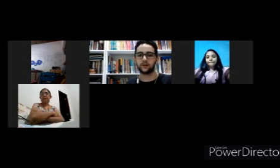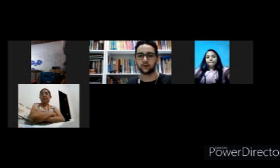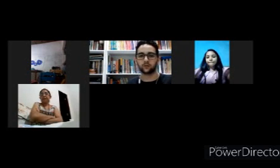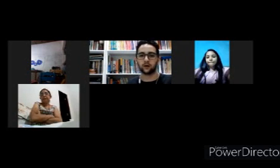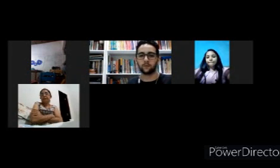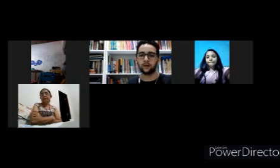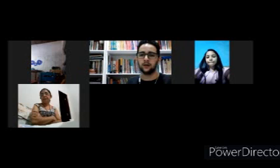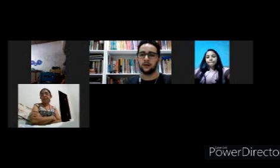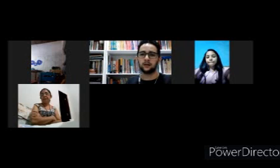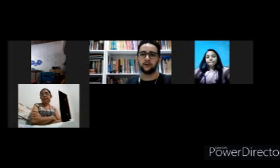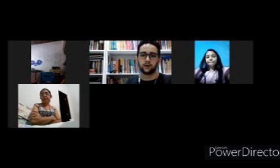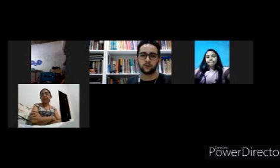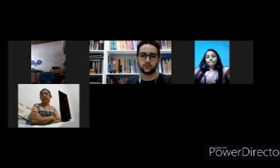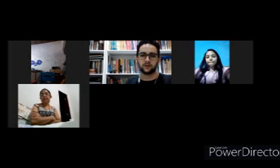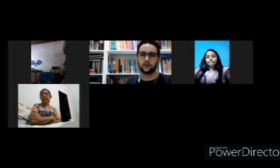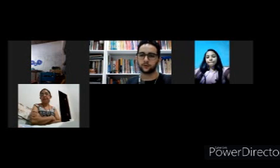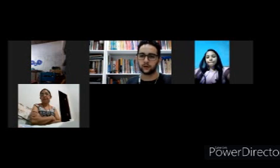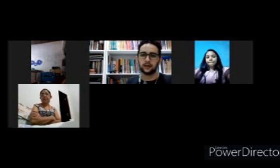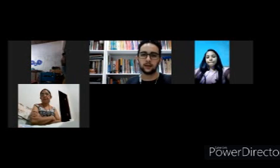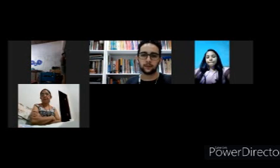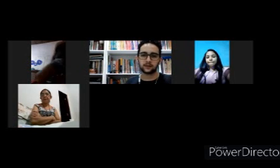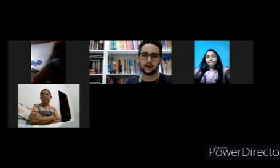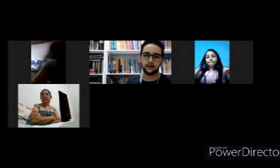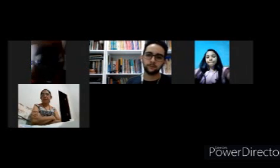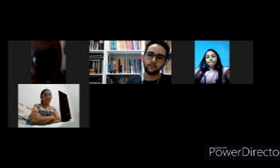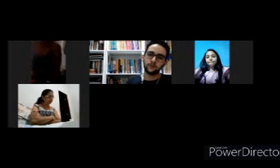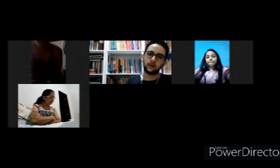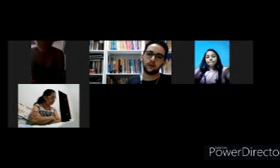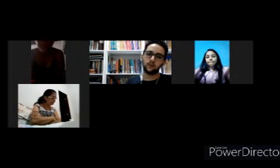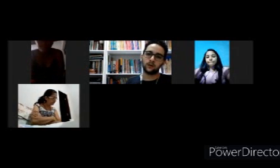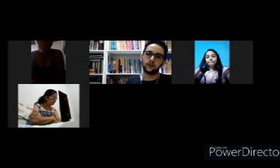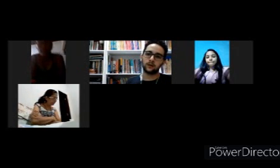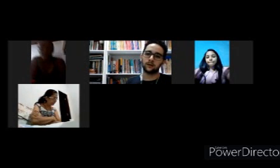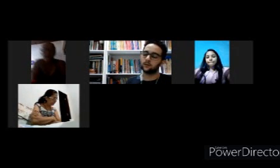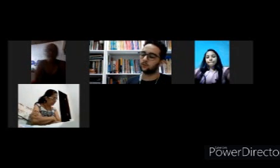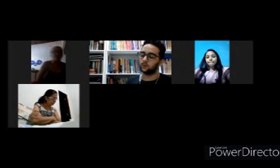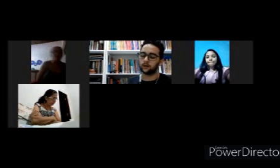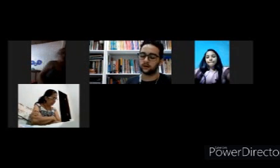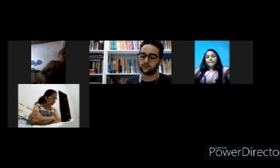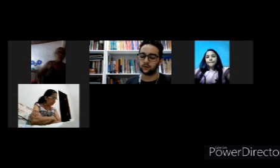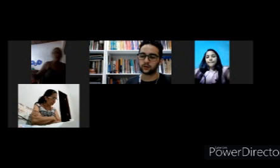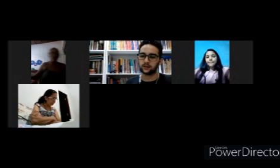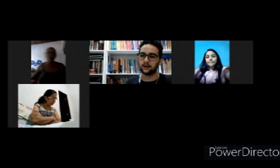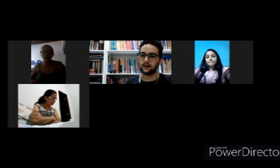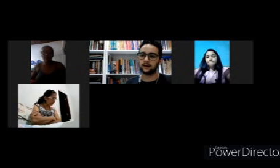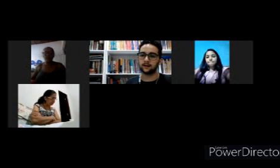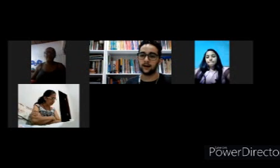característica cultural. Teve na última fala, acho que foi quinta passada, que numa resposta da